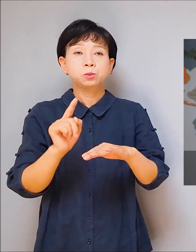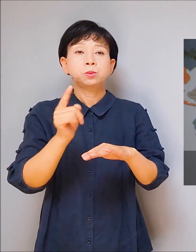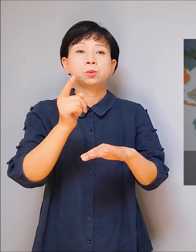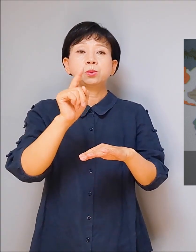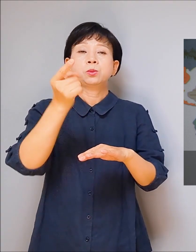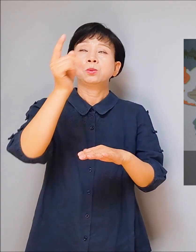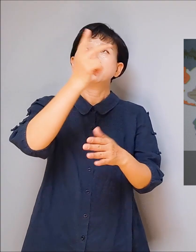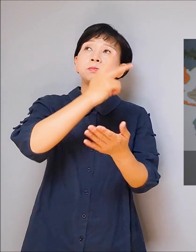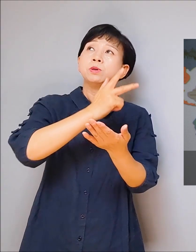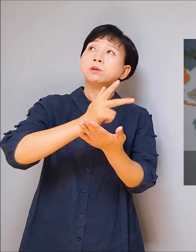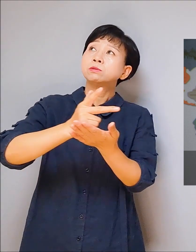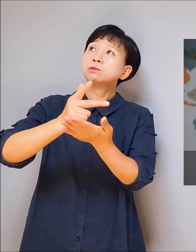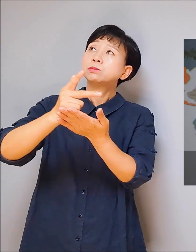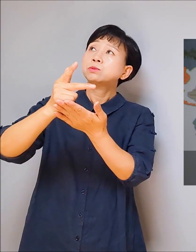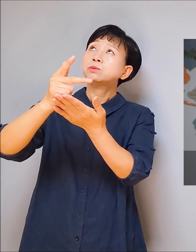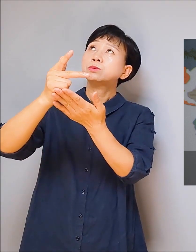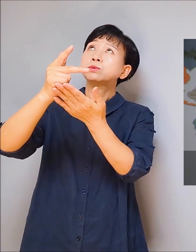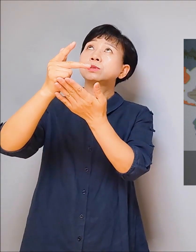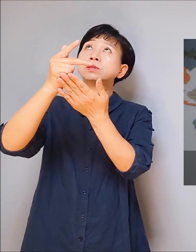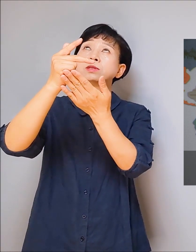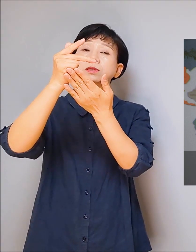목소리 높여